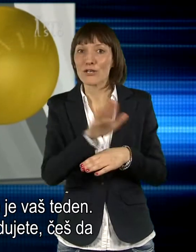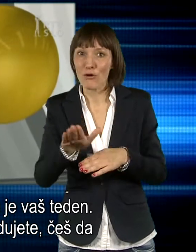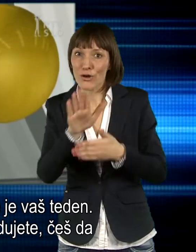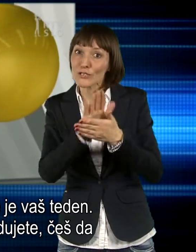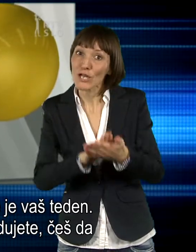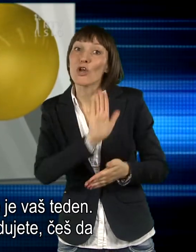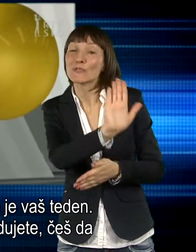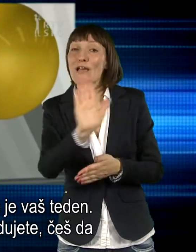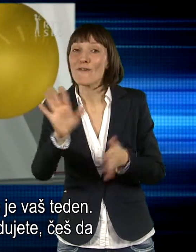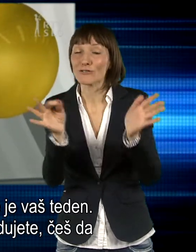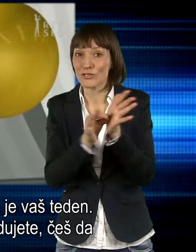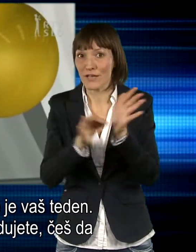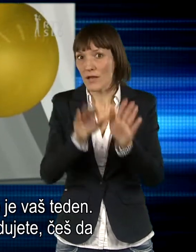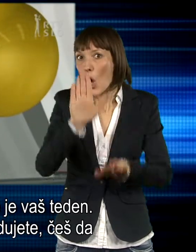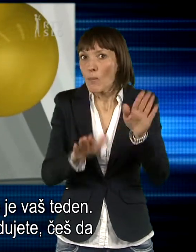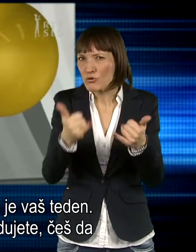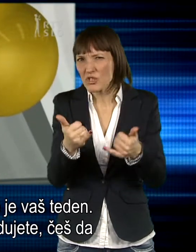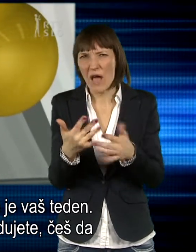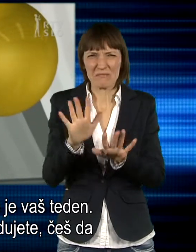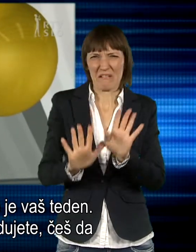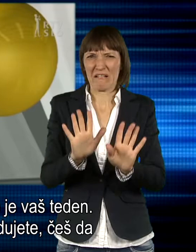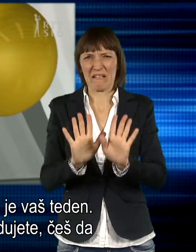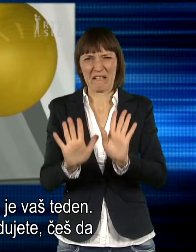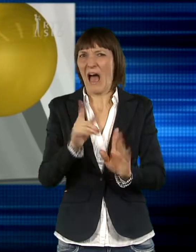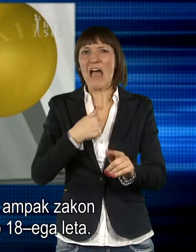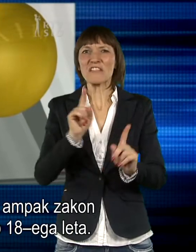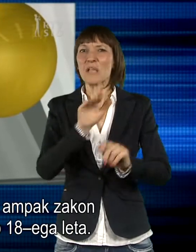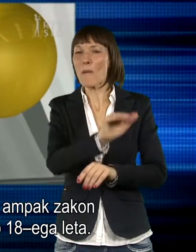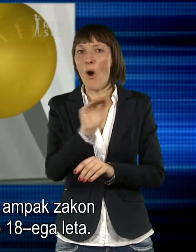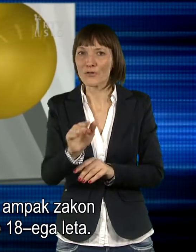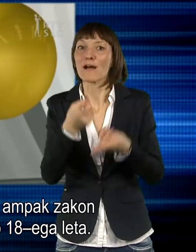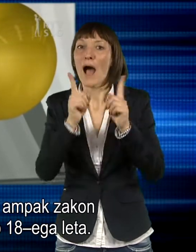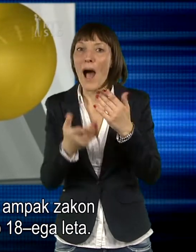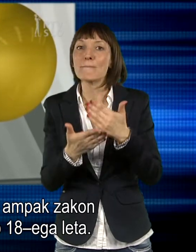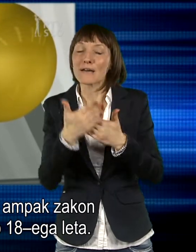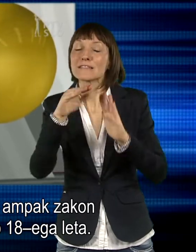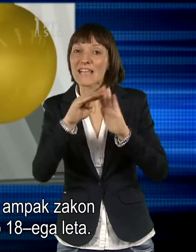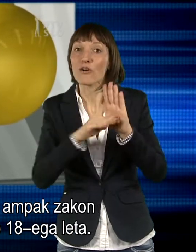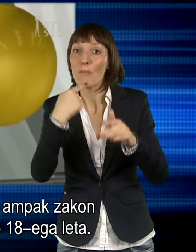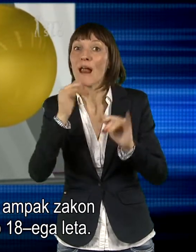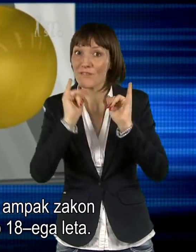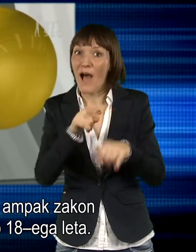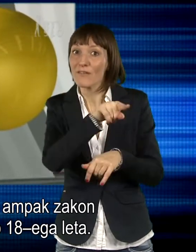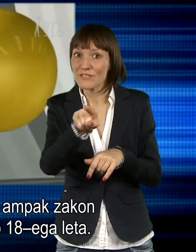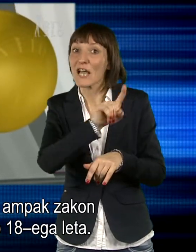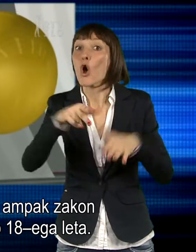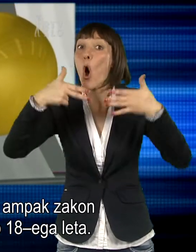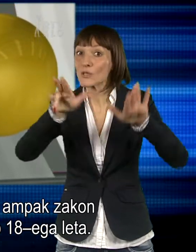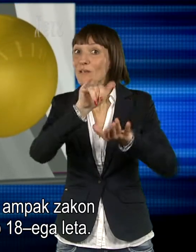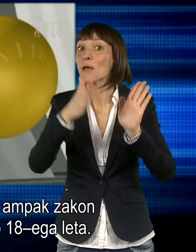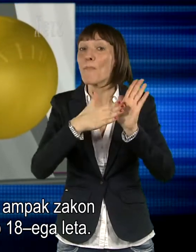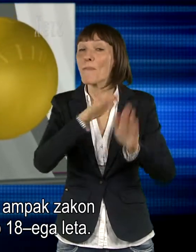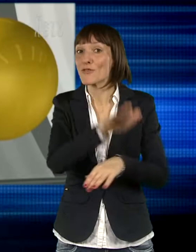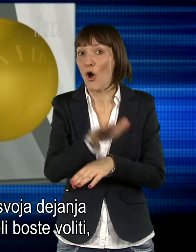Dragi otroci, začel se je vaš teden. Mogoče se zdaj zmrdujete, češ da niste nikakršni otroci, ampak zakon pravi, da ste. In to do